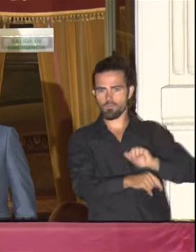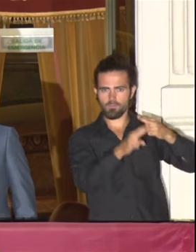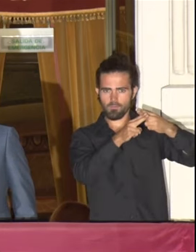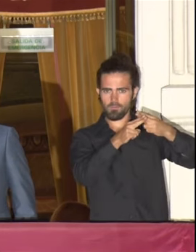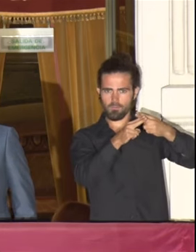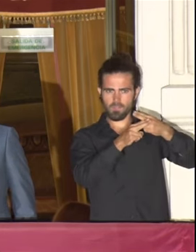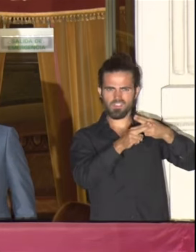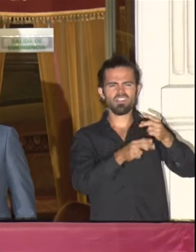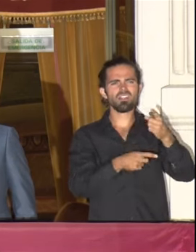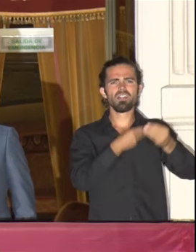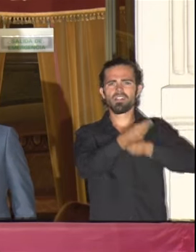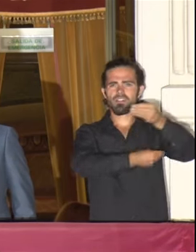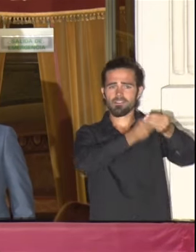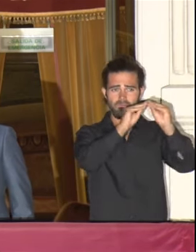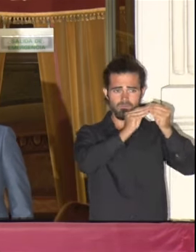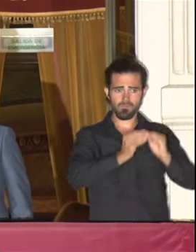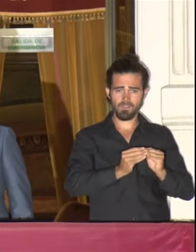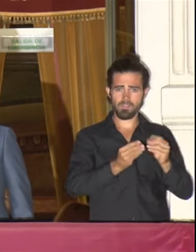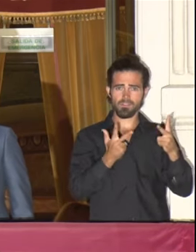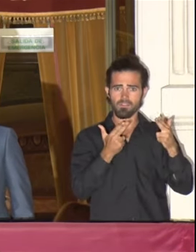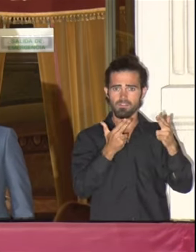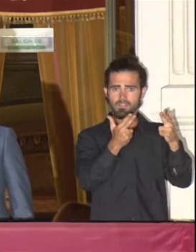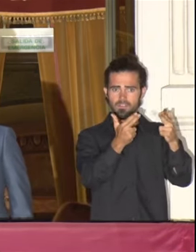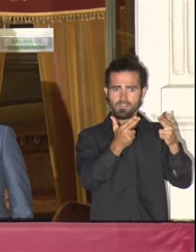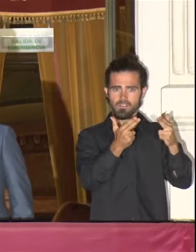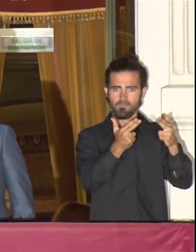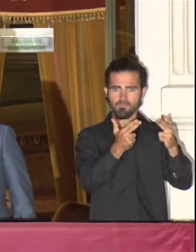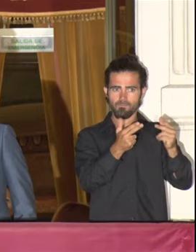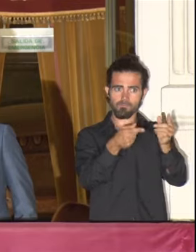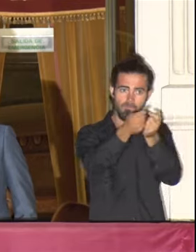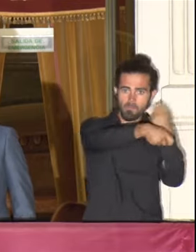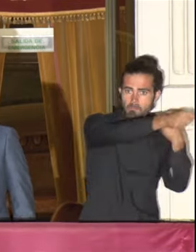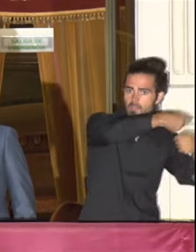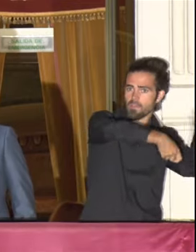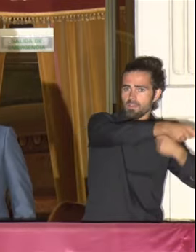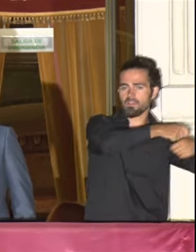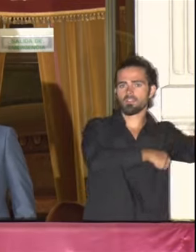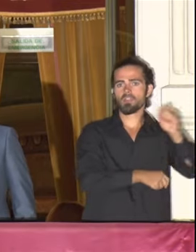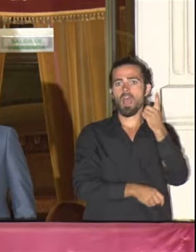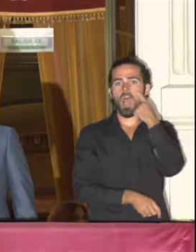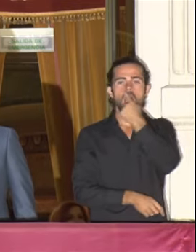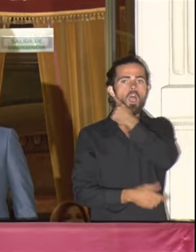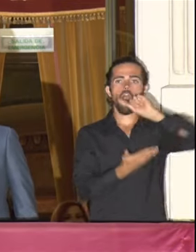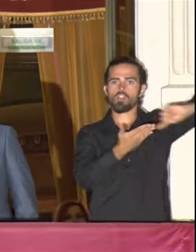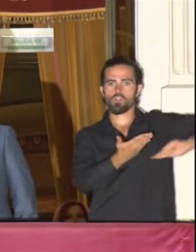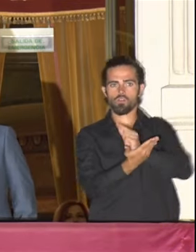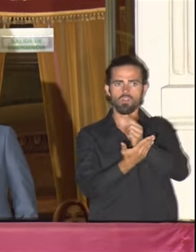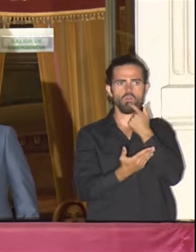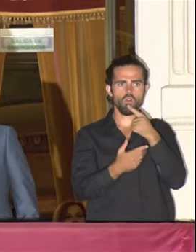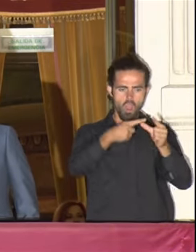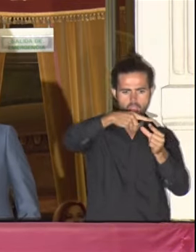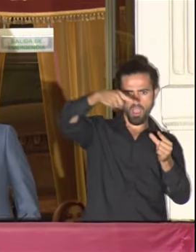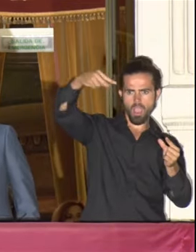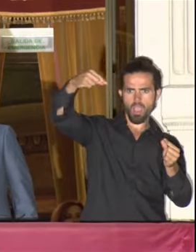fabricar tijeras de fedatario, de notario, ¿no? Tijeras con la hoja muy grande y muy bien decoradas, puesto que iban para